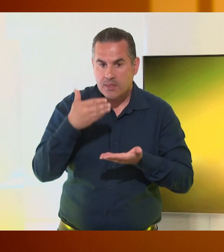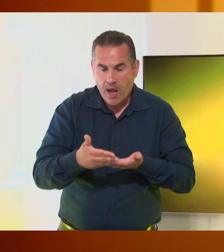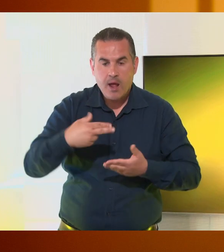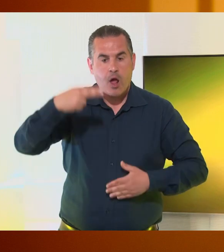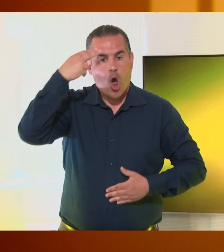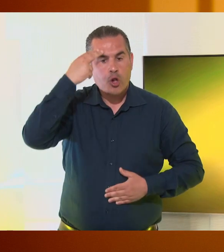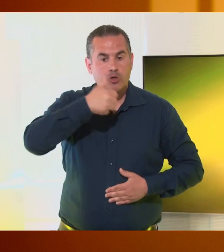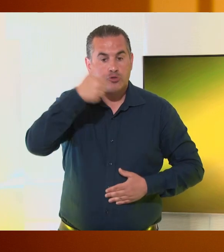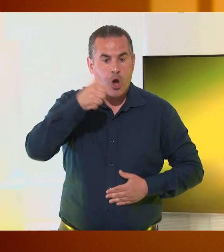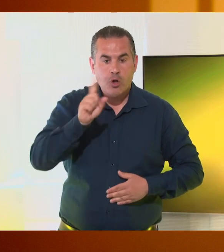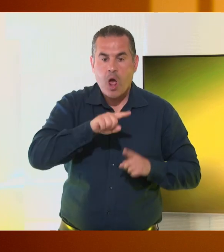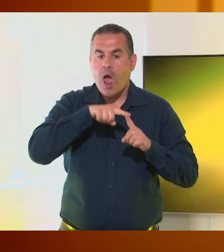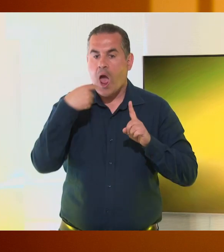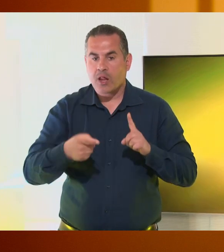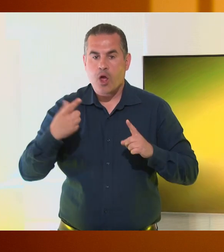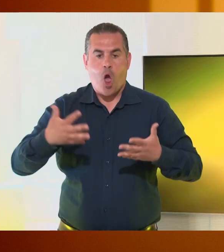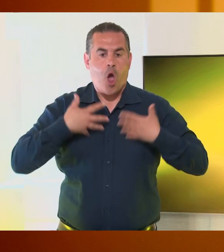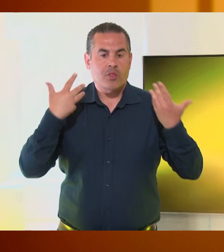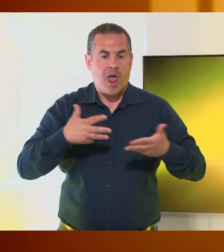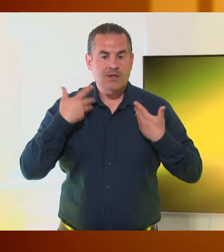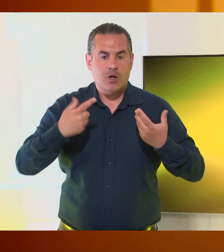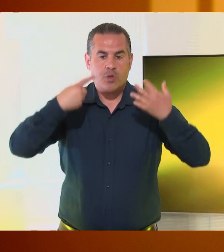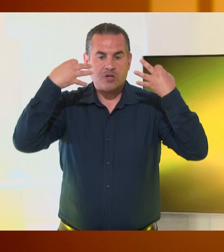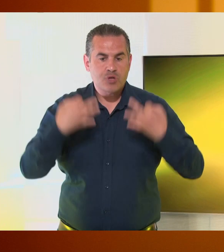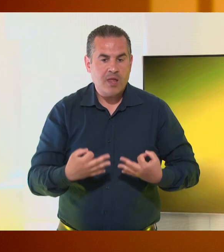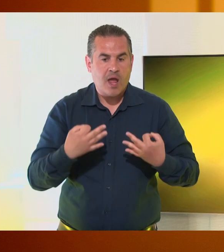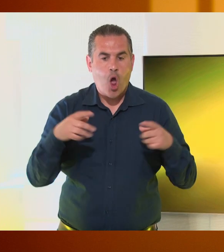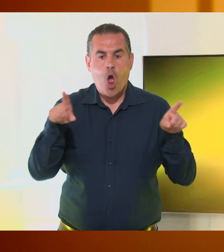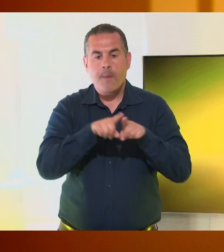Riva, conosciuto da tutti come Rombo di Tuono.